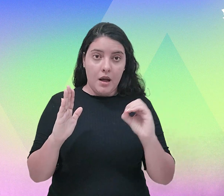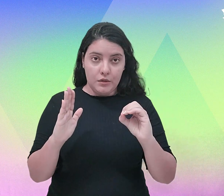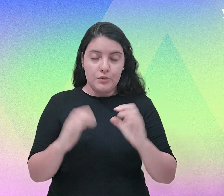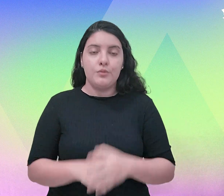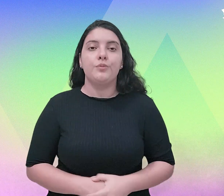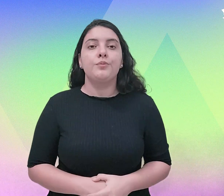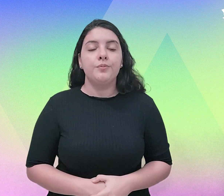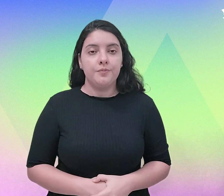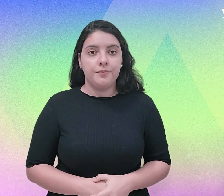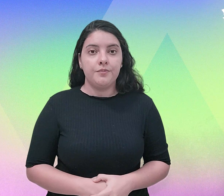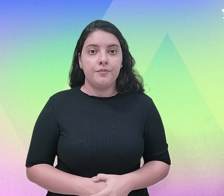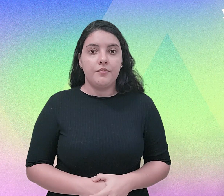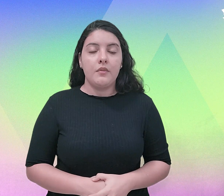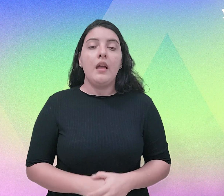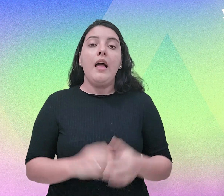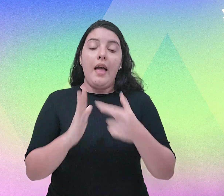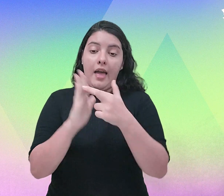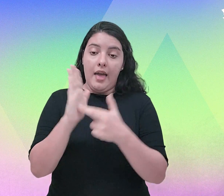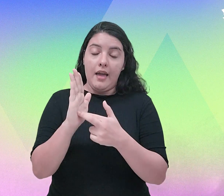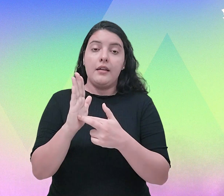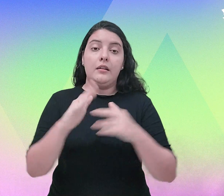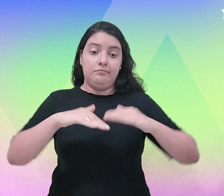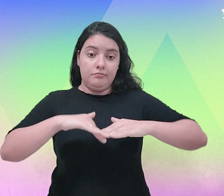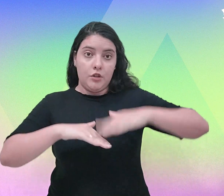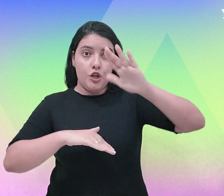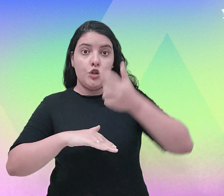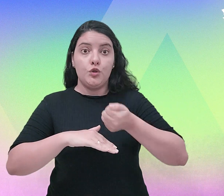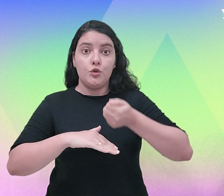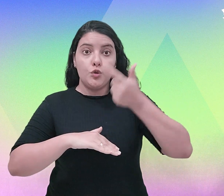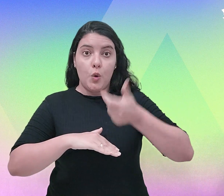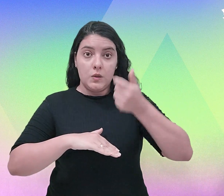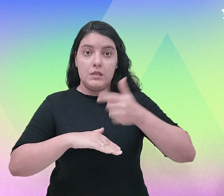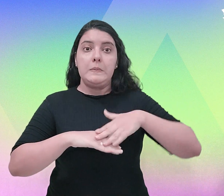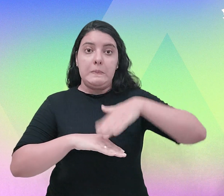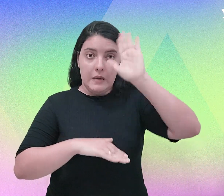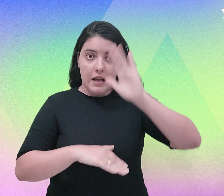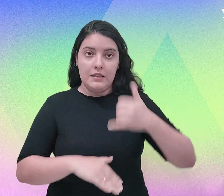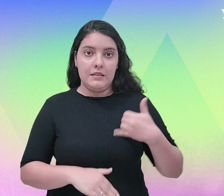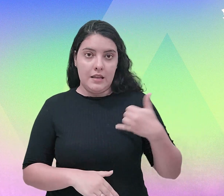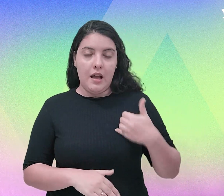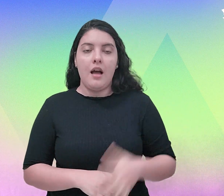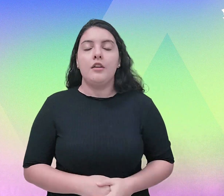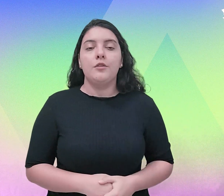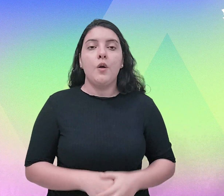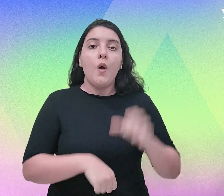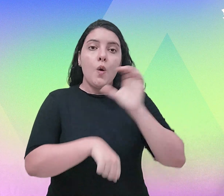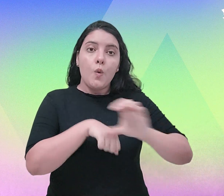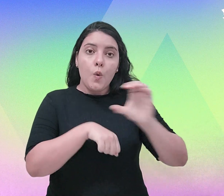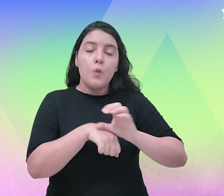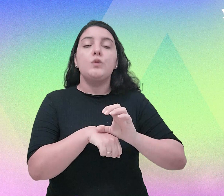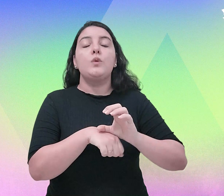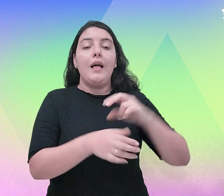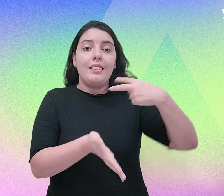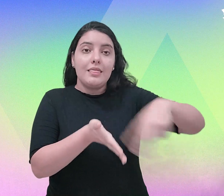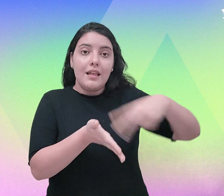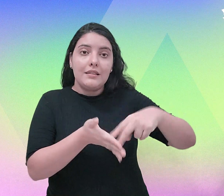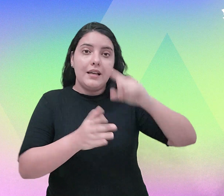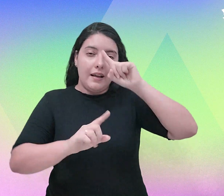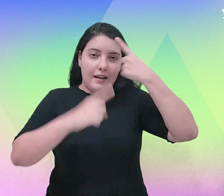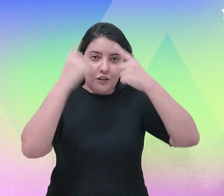2022 pré-requisito a partir de 12 anos curso dança criativa turma um carga horária